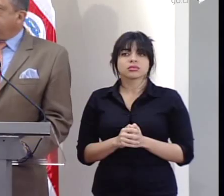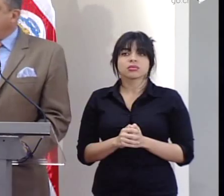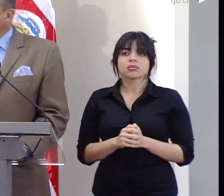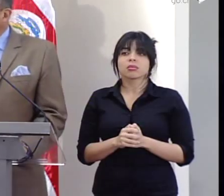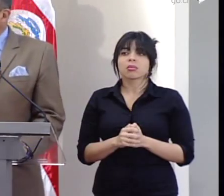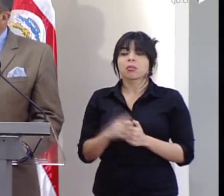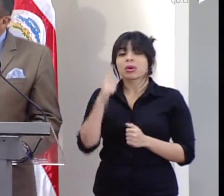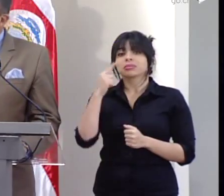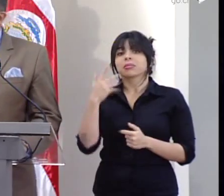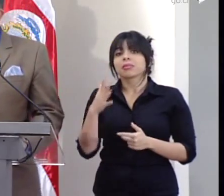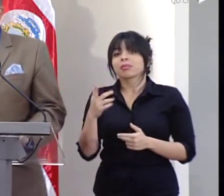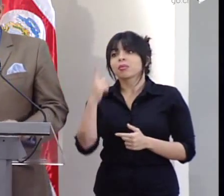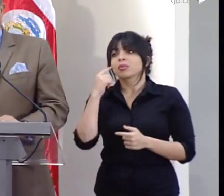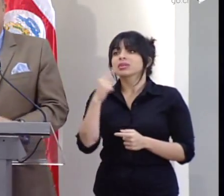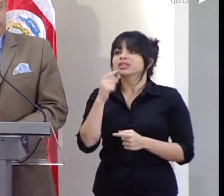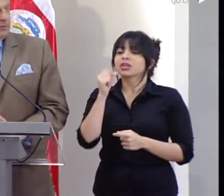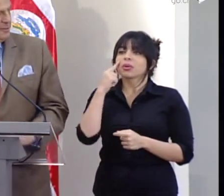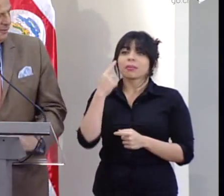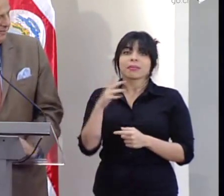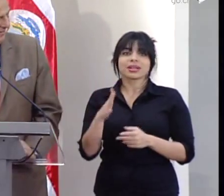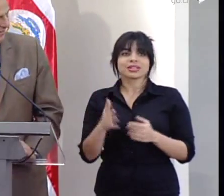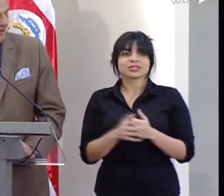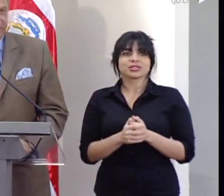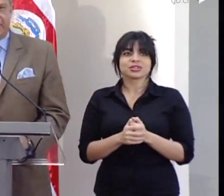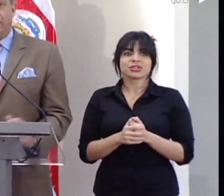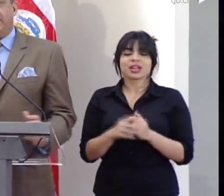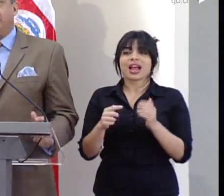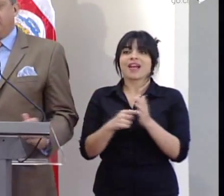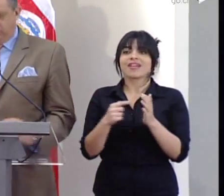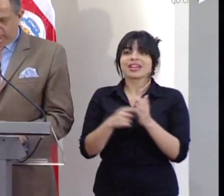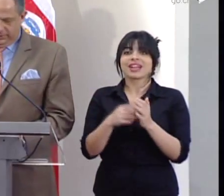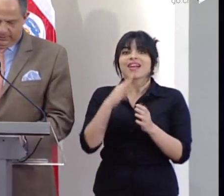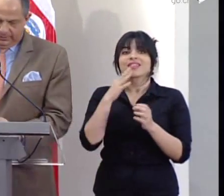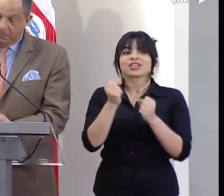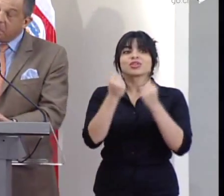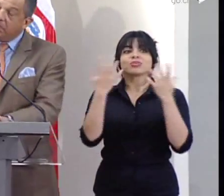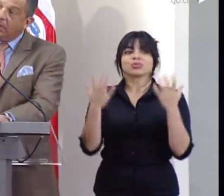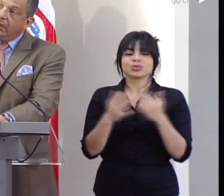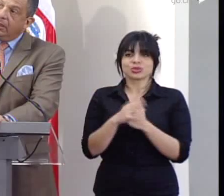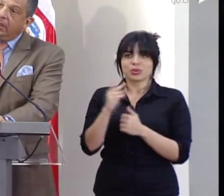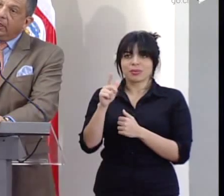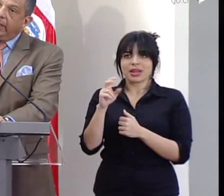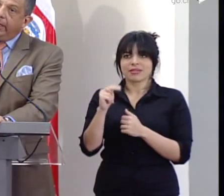Voy a decir presunto porque si no digo presunto, estaba hablando mucho, don Melvin.